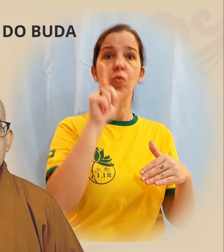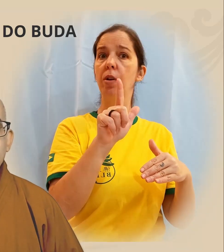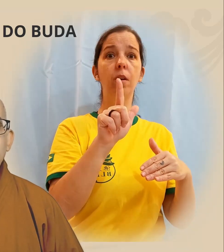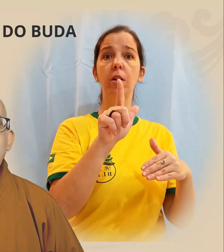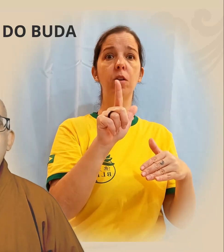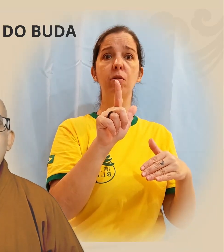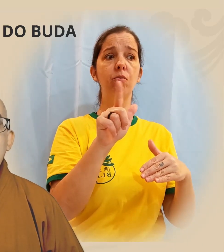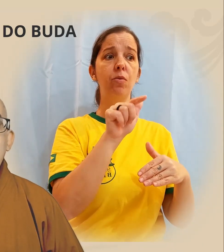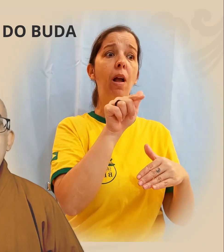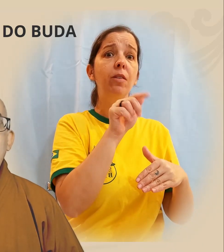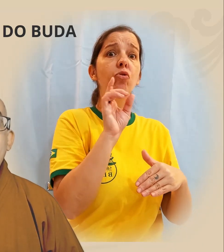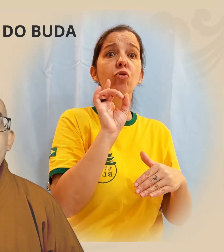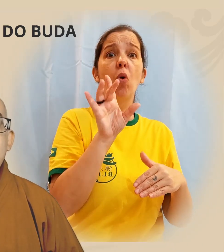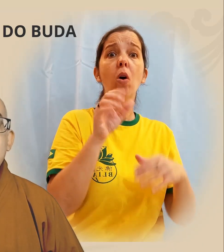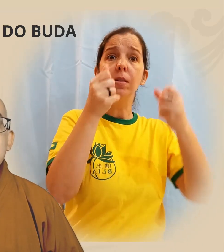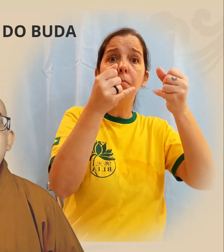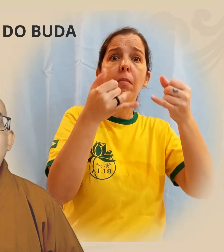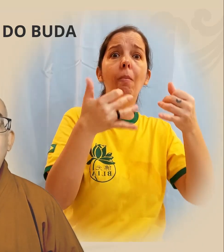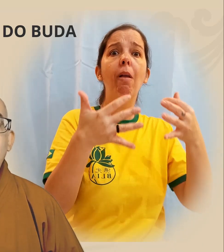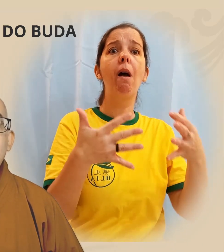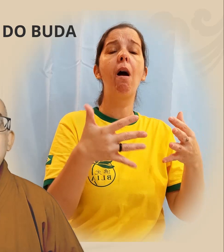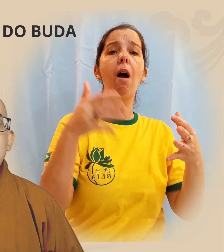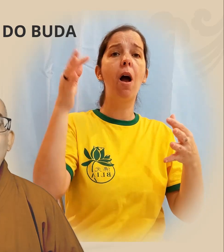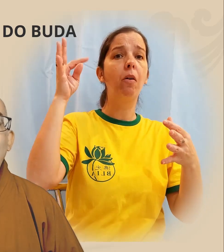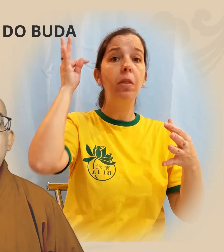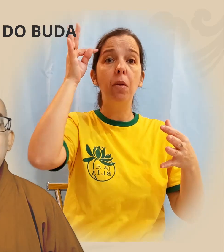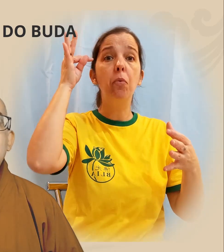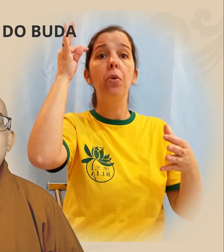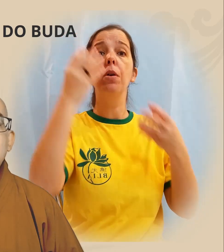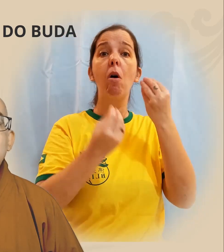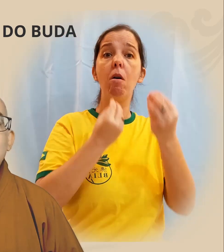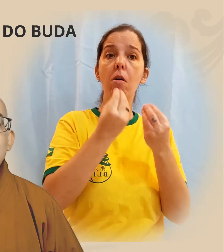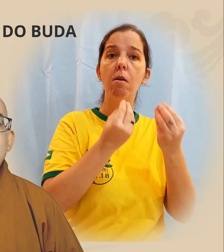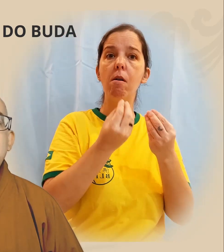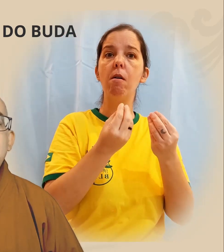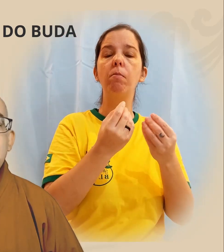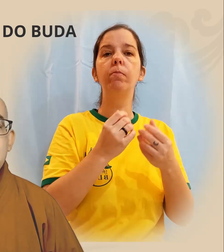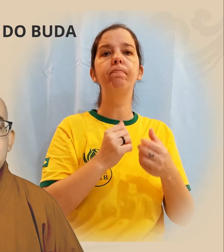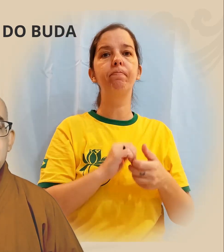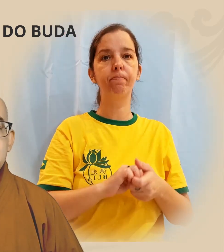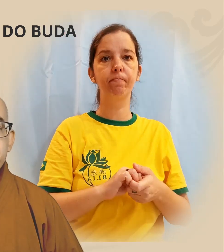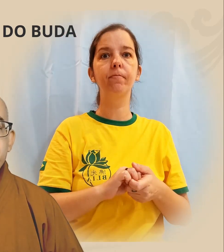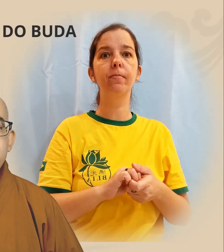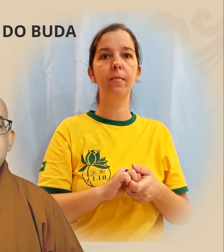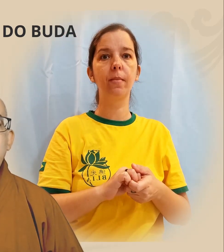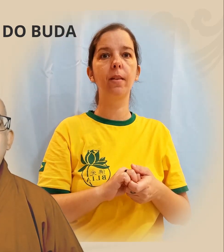alcançado. Ele apenas falava teoricamente sobre